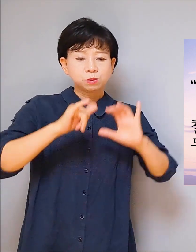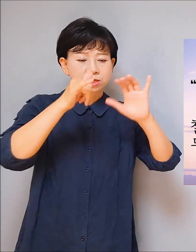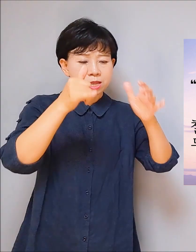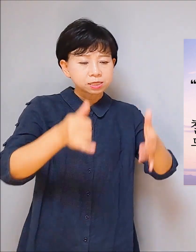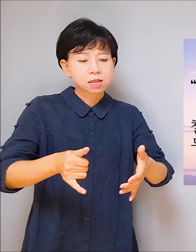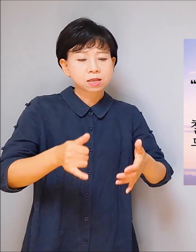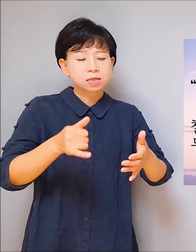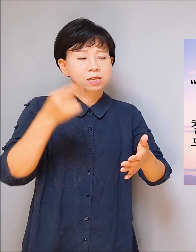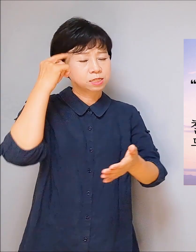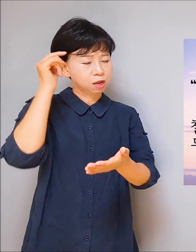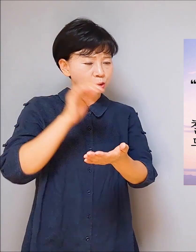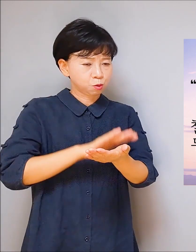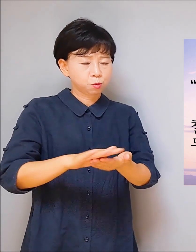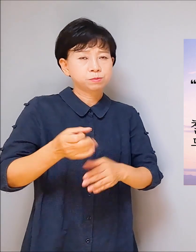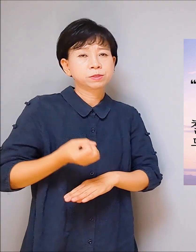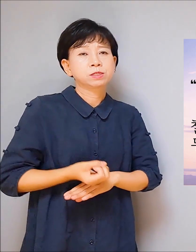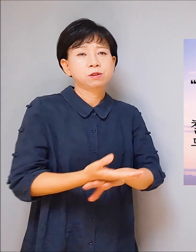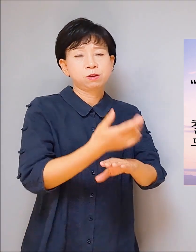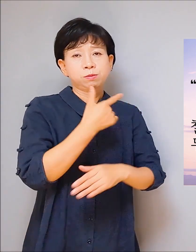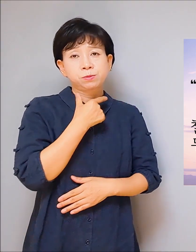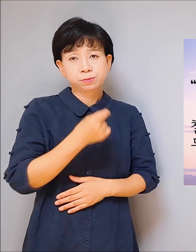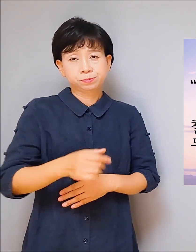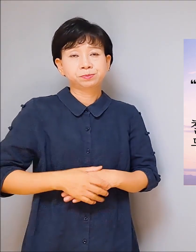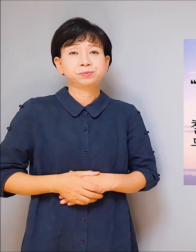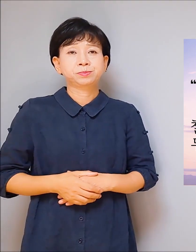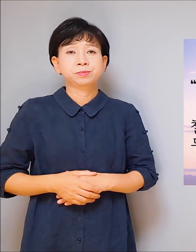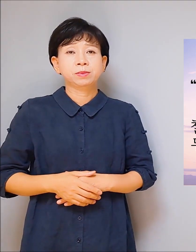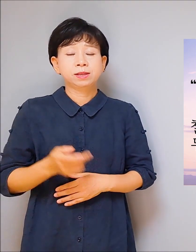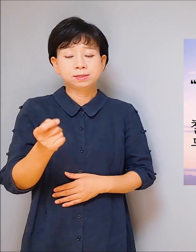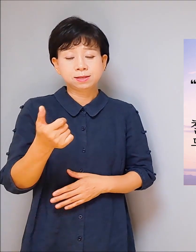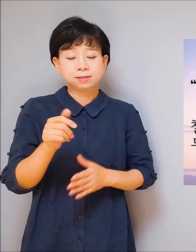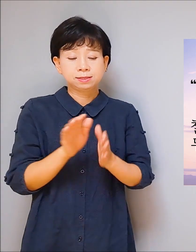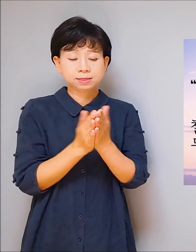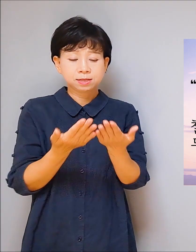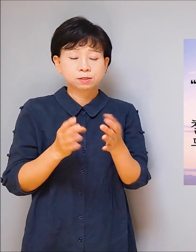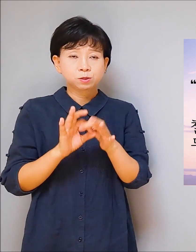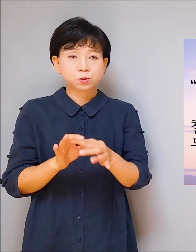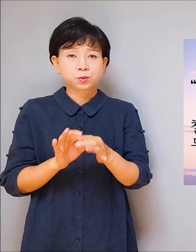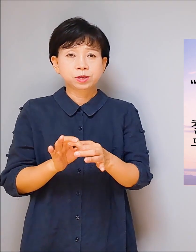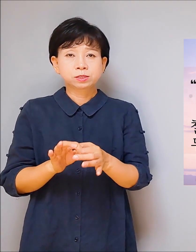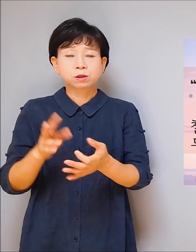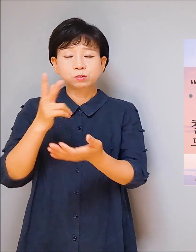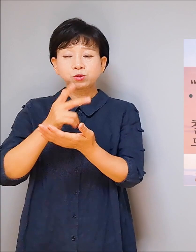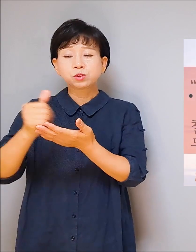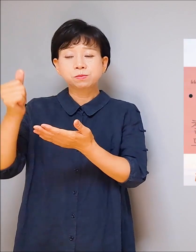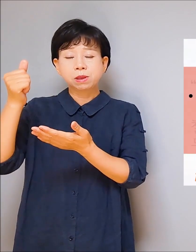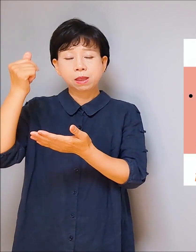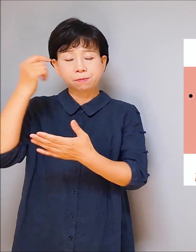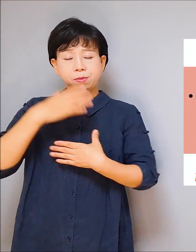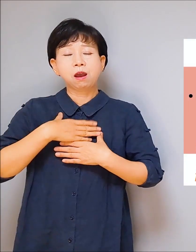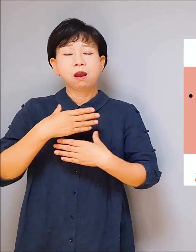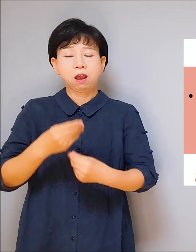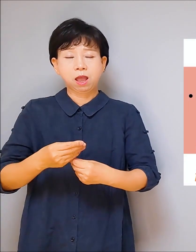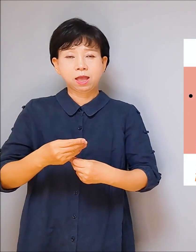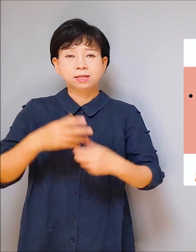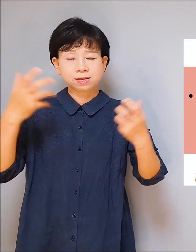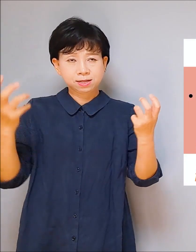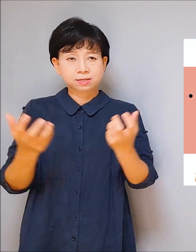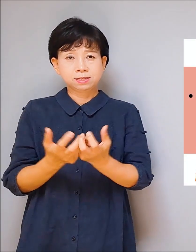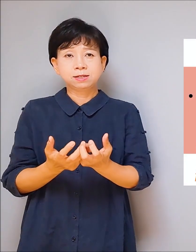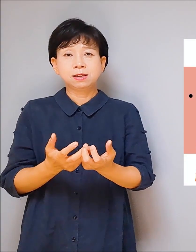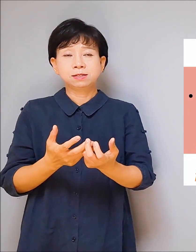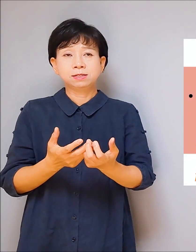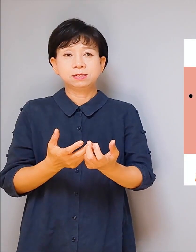위한 것입니다. 이 작은 책을 통해 주님의 평안이 내면에 가득하기 바랍니다. 7월을